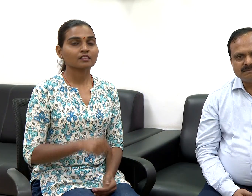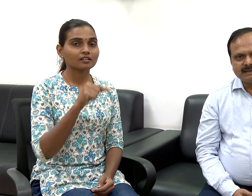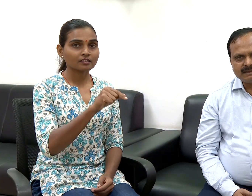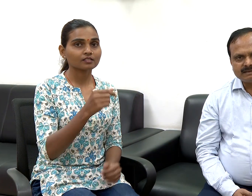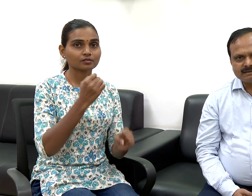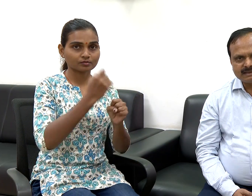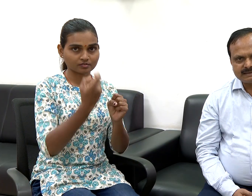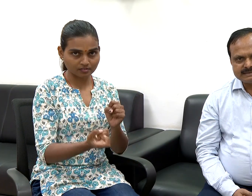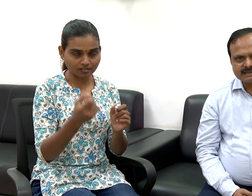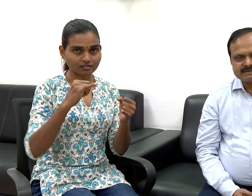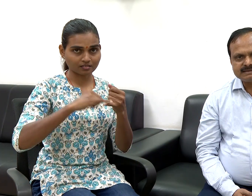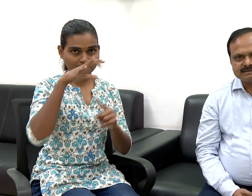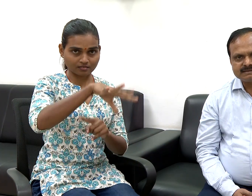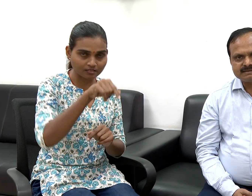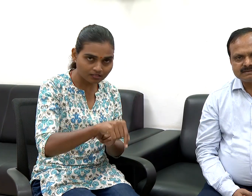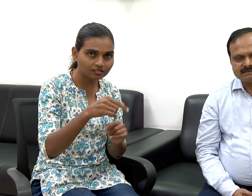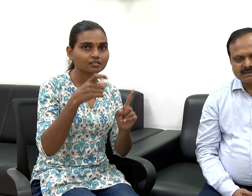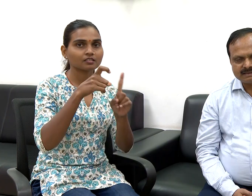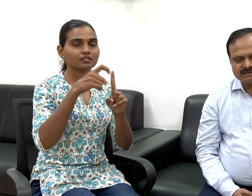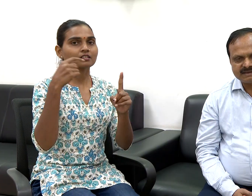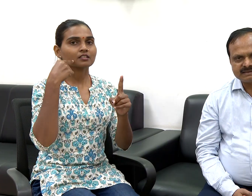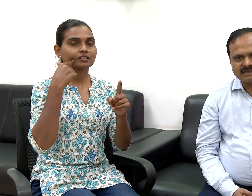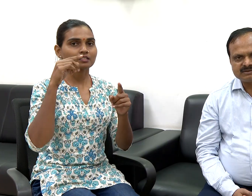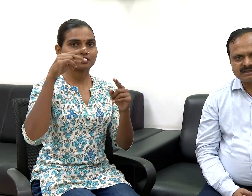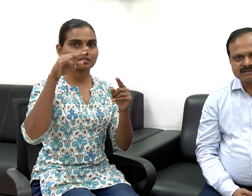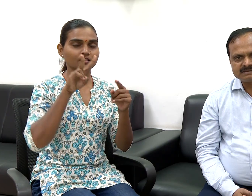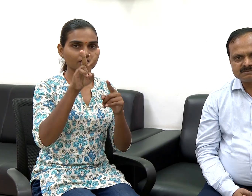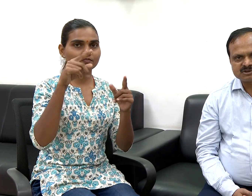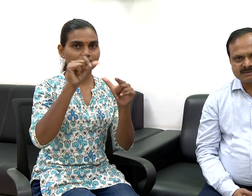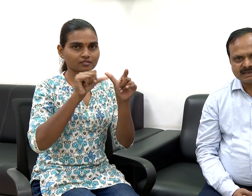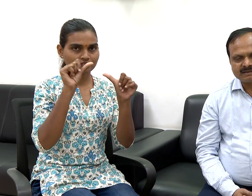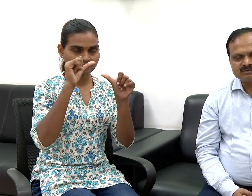मैं गत 3 साल से यहाँ दिव्यांगजन आयुक्त के पोस्ट पर कार्यरत हूँ।